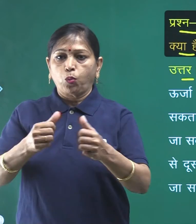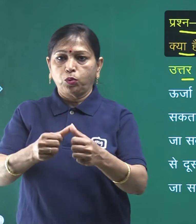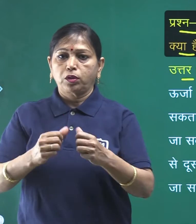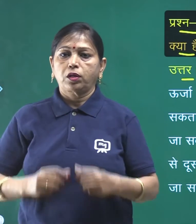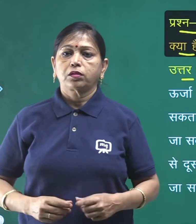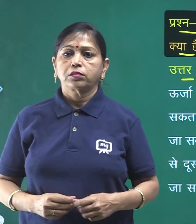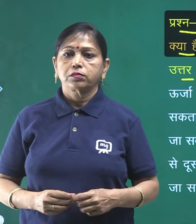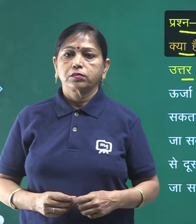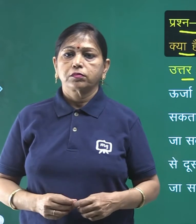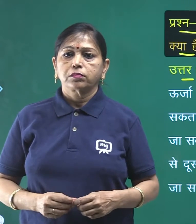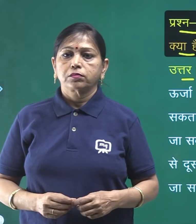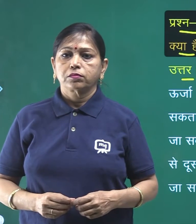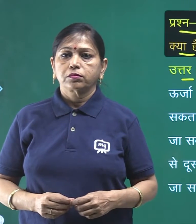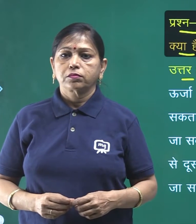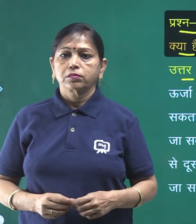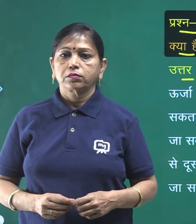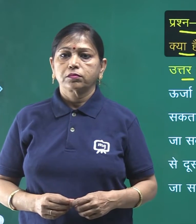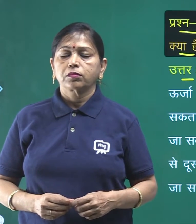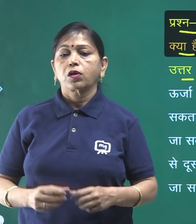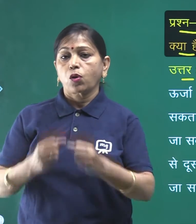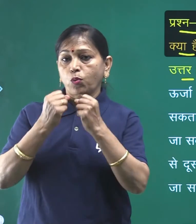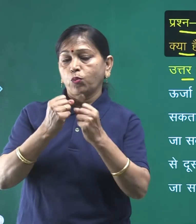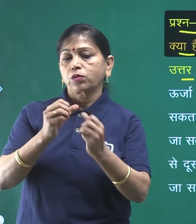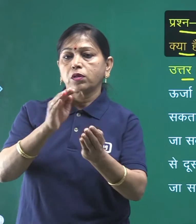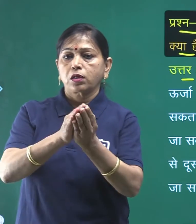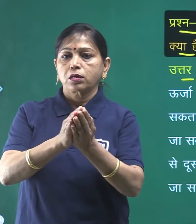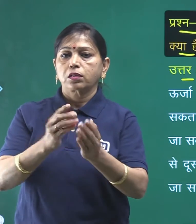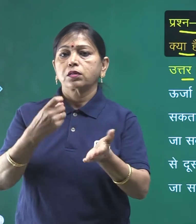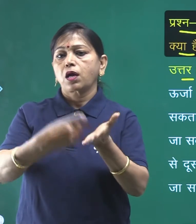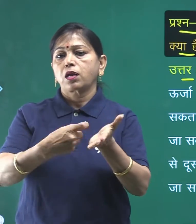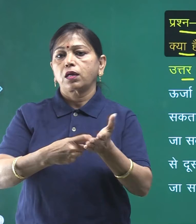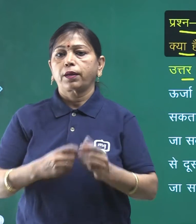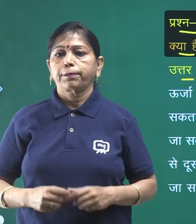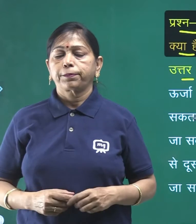उत्तर, ऊर्जा संरक्षण का नियम